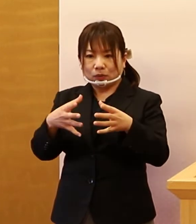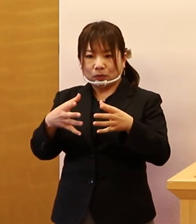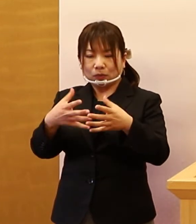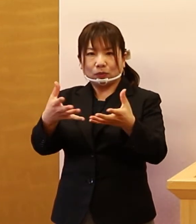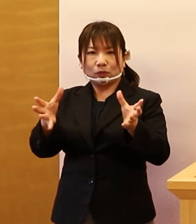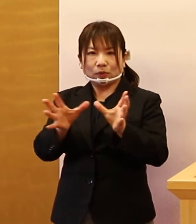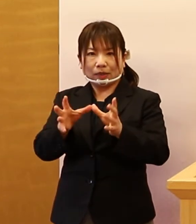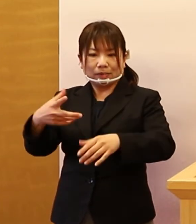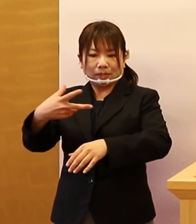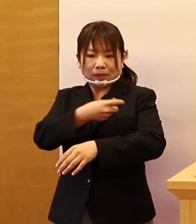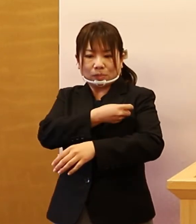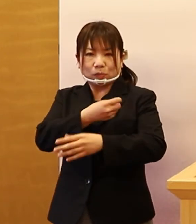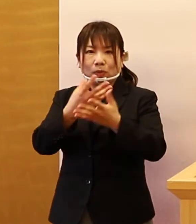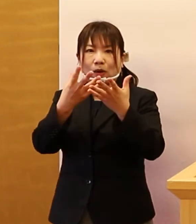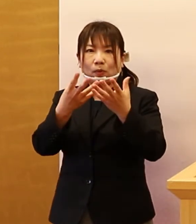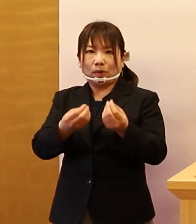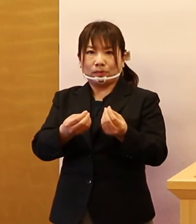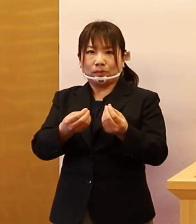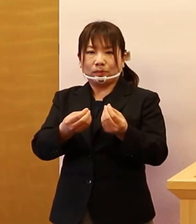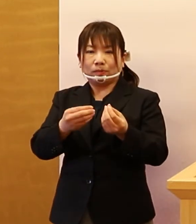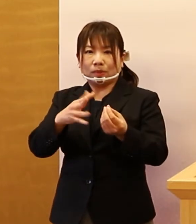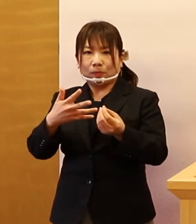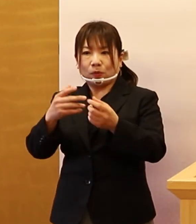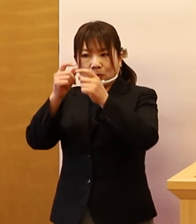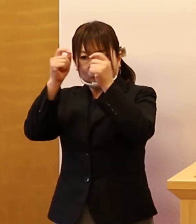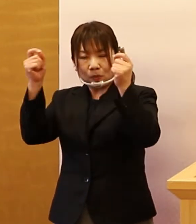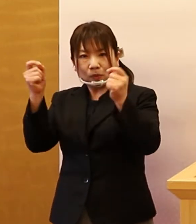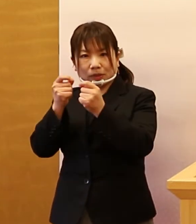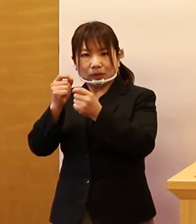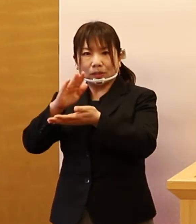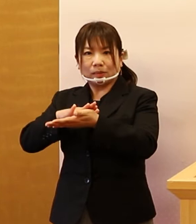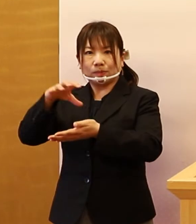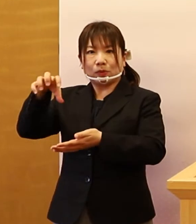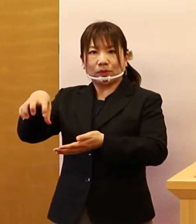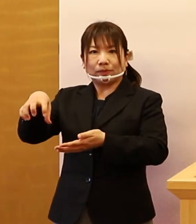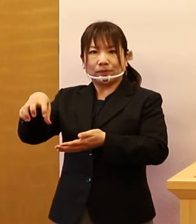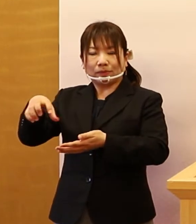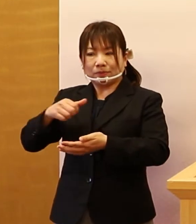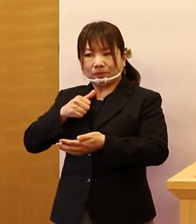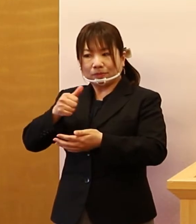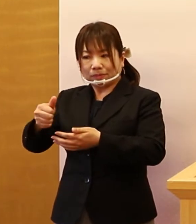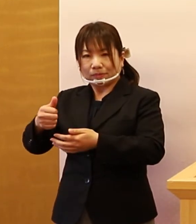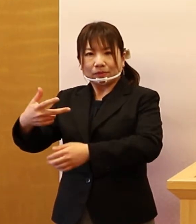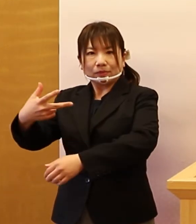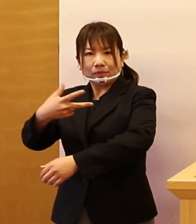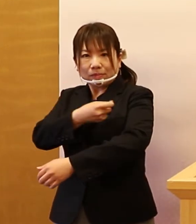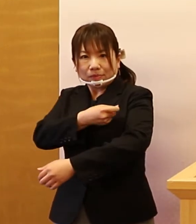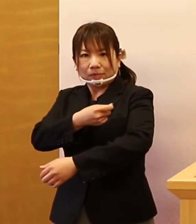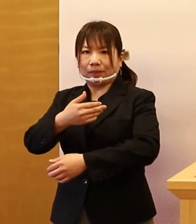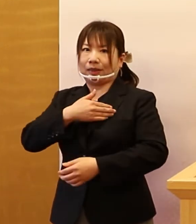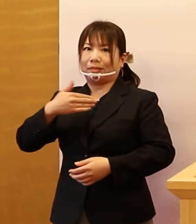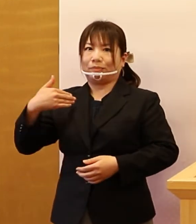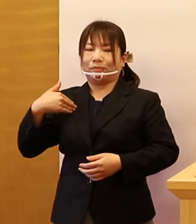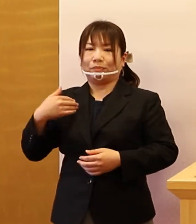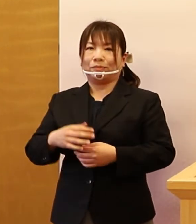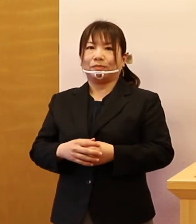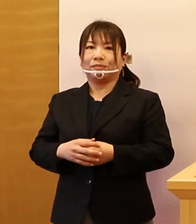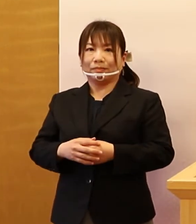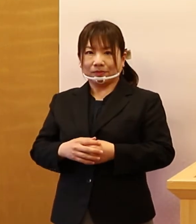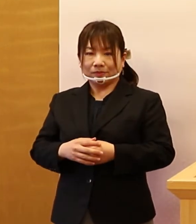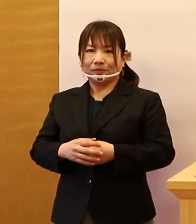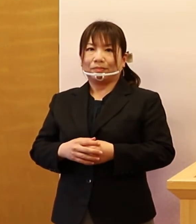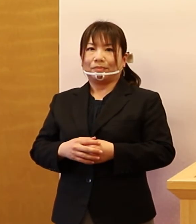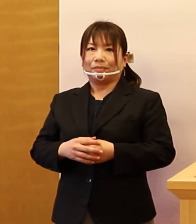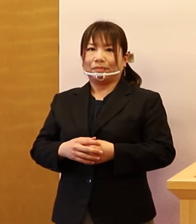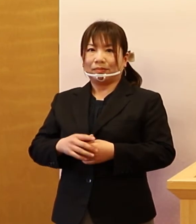了しておりますが、引き続き医療機関で接種を受けていただくことができますので、